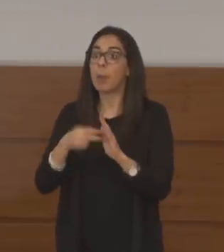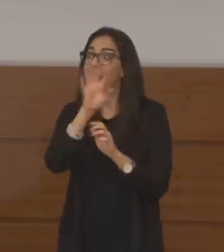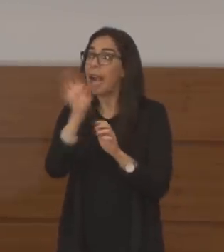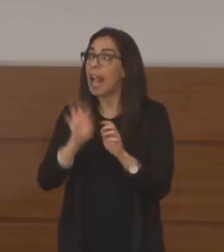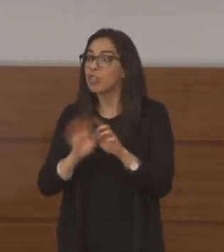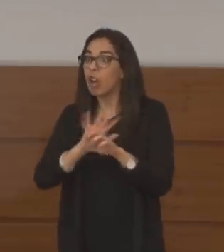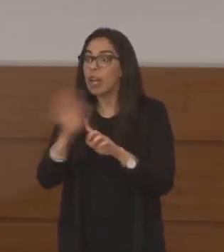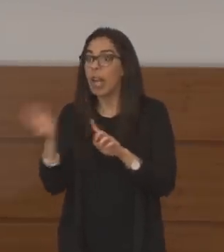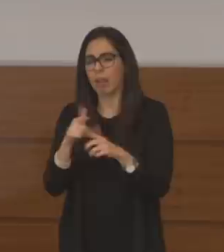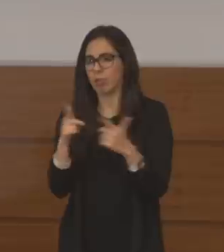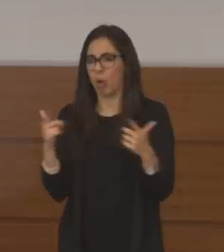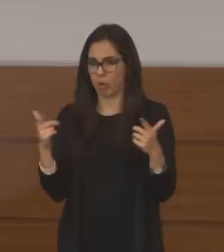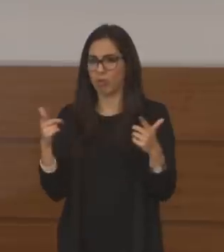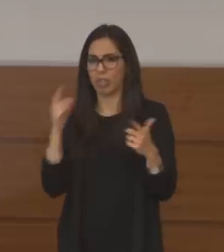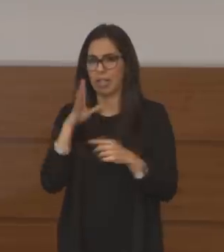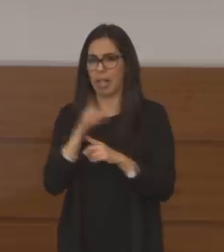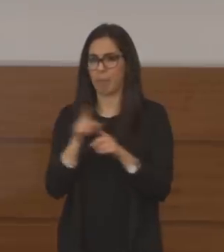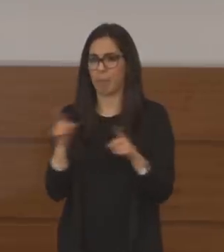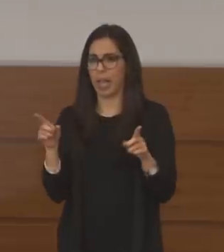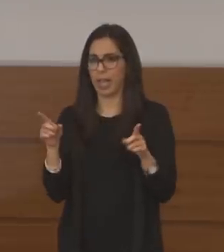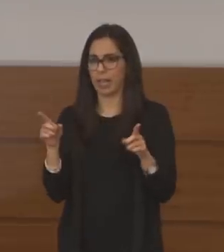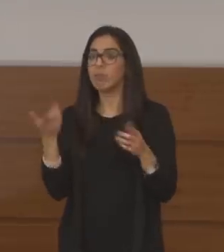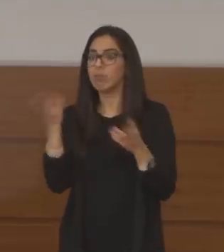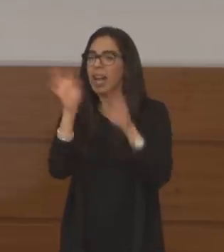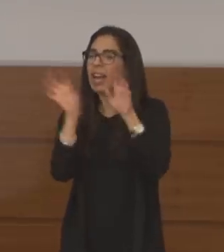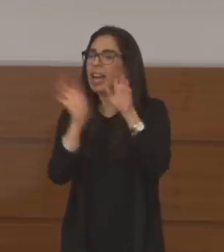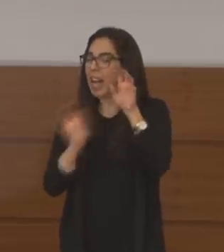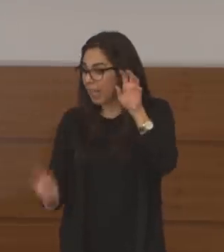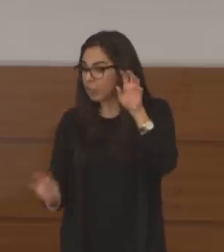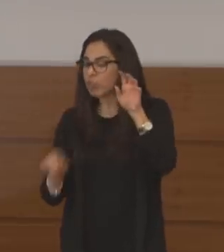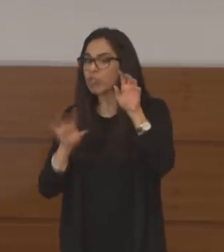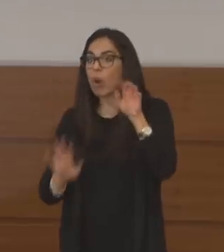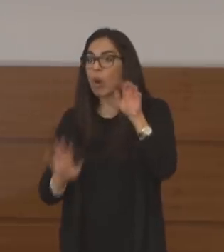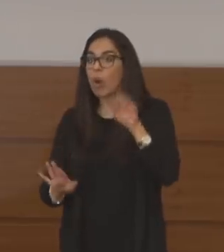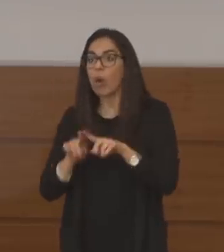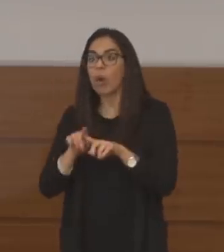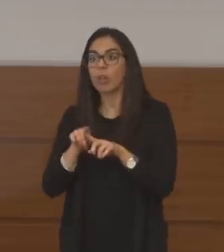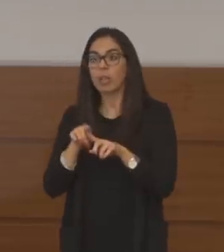come sapete tant'è vero che le altre regioni stanno acquisendo